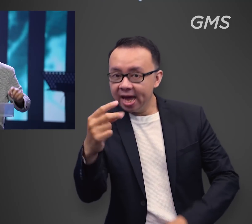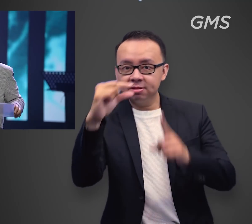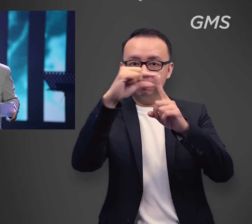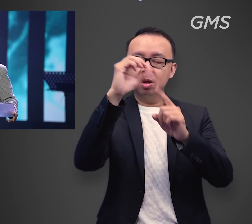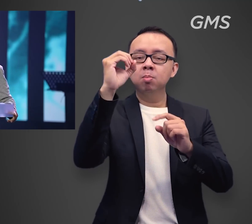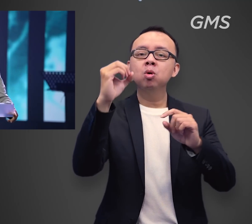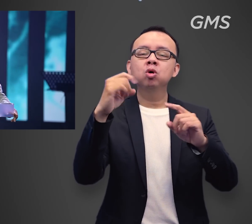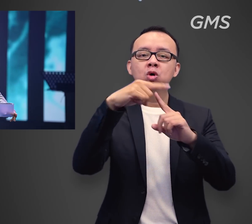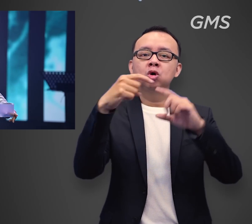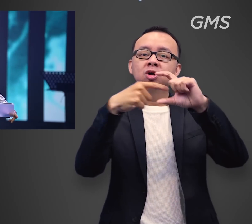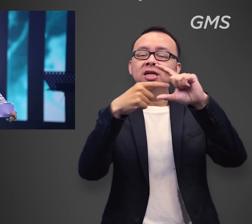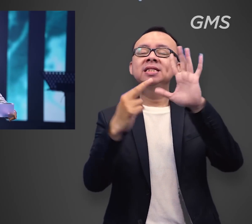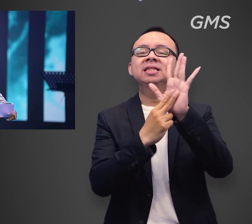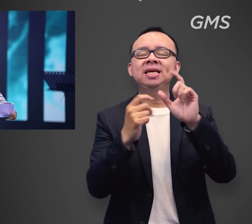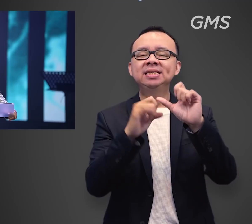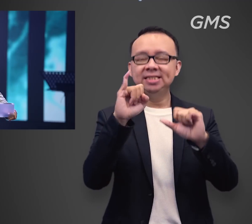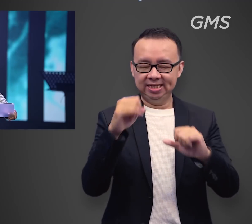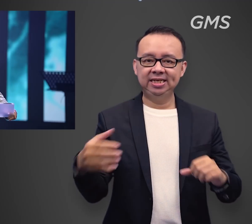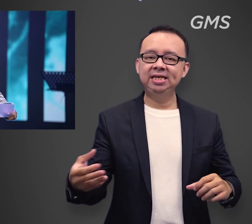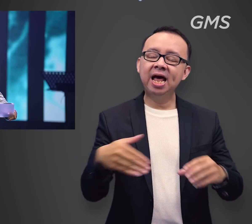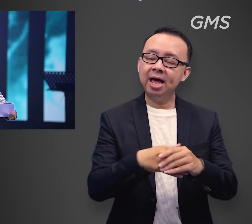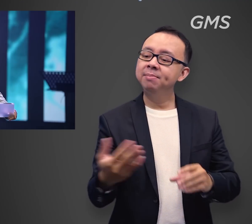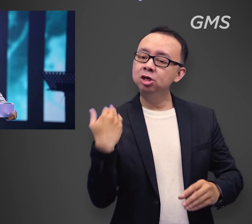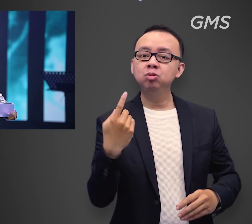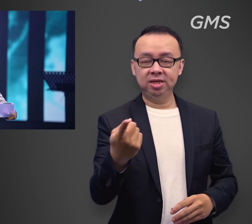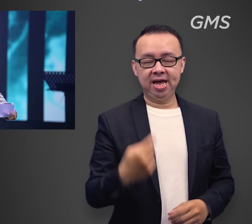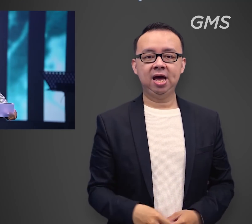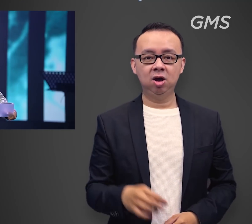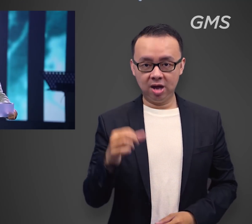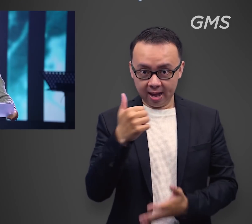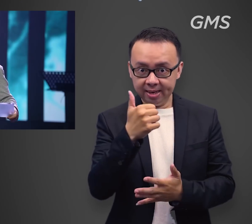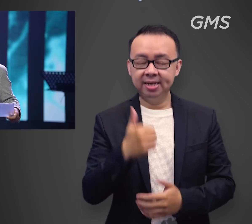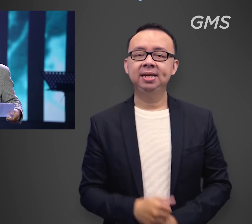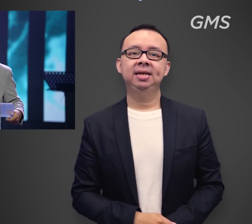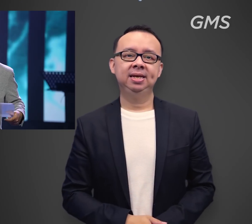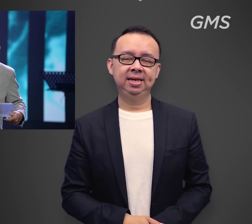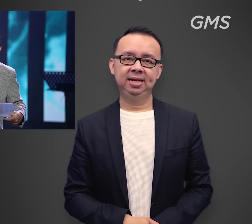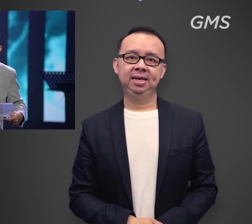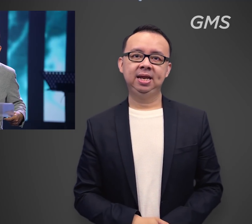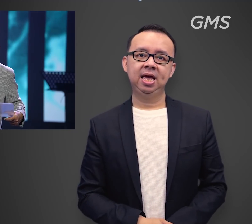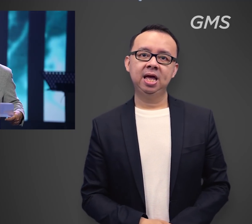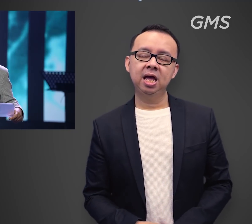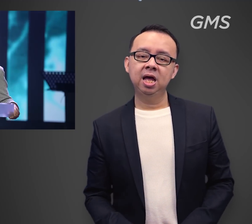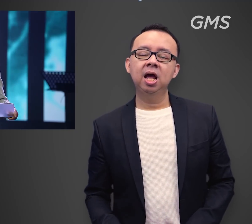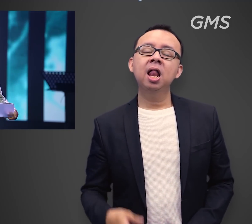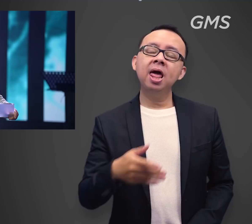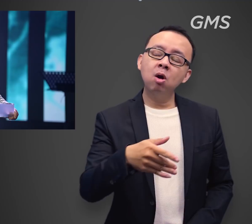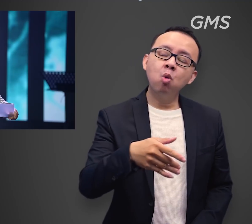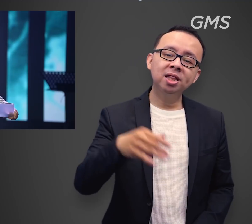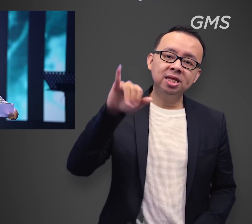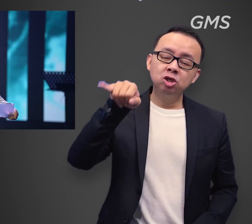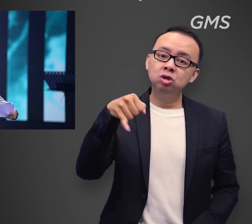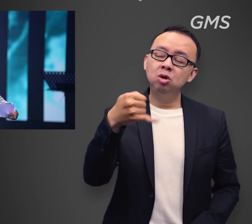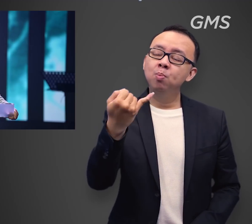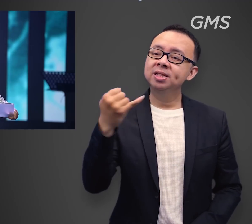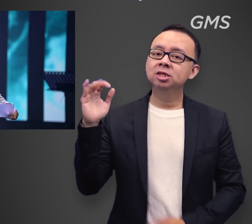dipakai oleh Tuhan dengan cara yang ajaib. Amin. Saya berdoa supaya lewat Jumat Agung, ibadah Jumat Agung ini Anda adalah orang